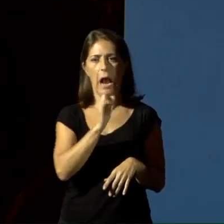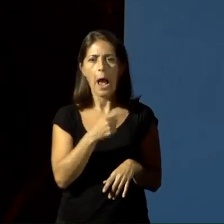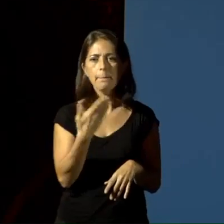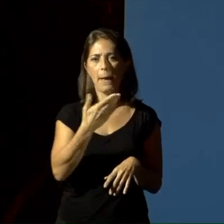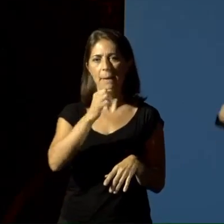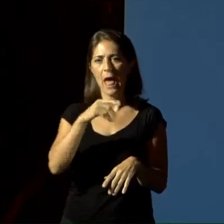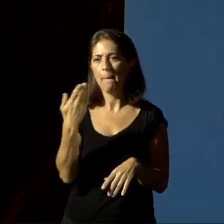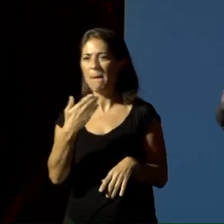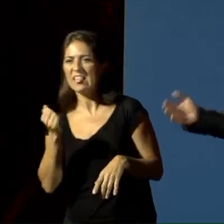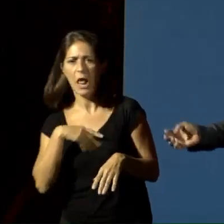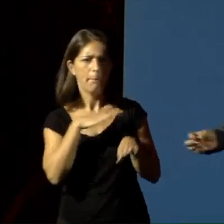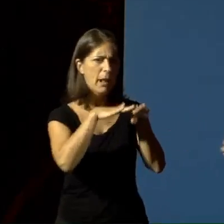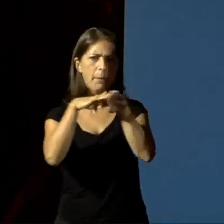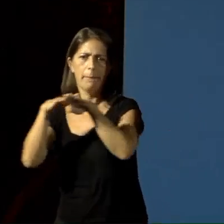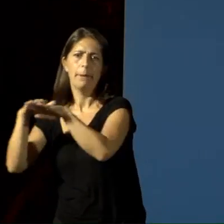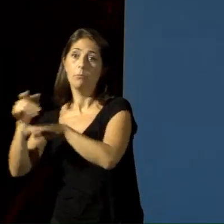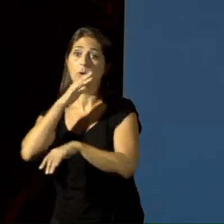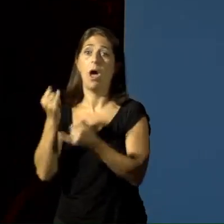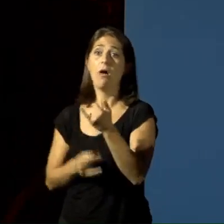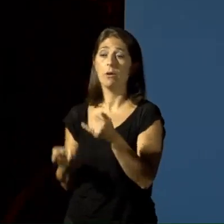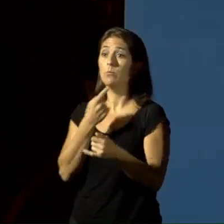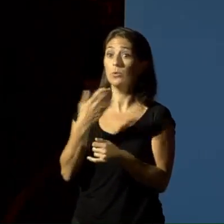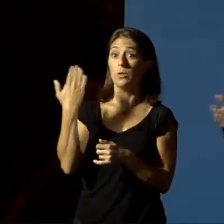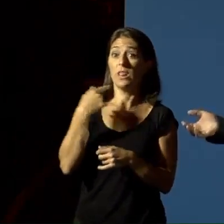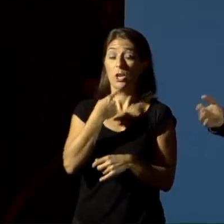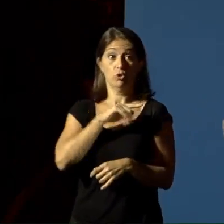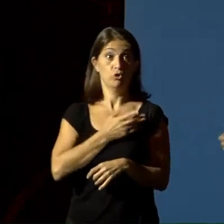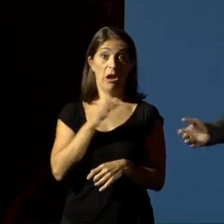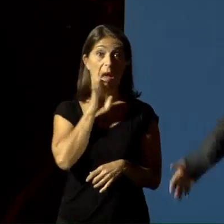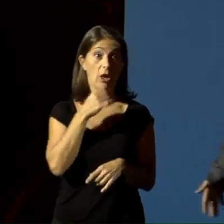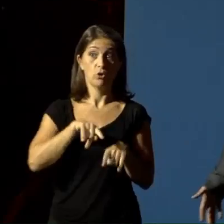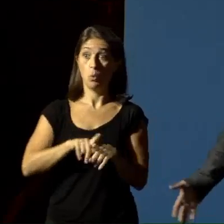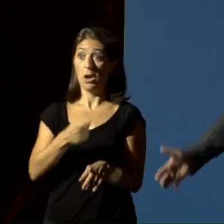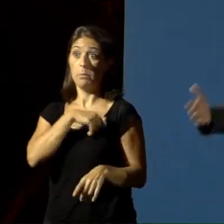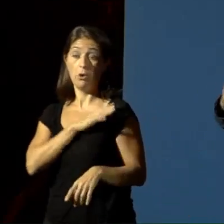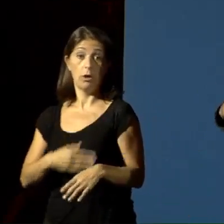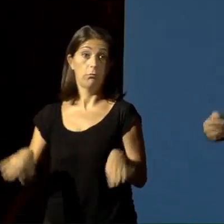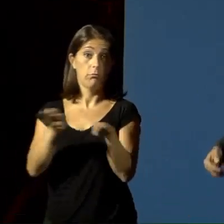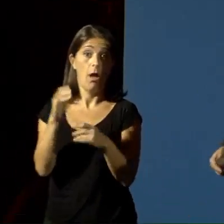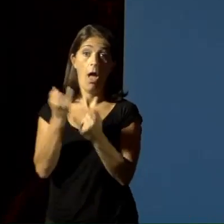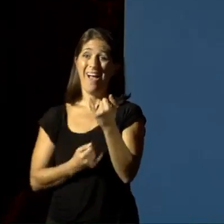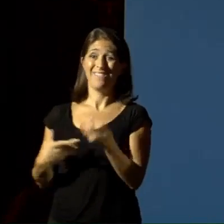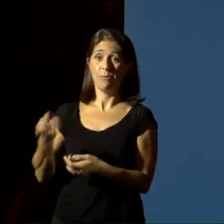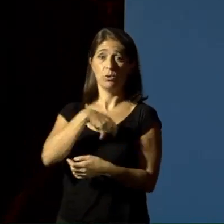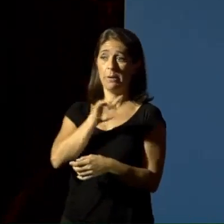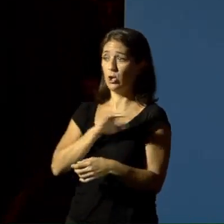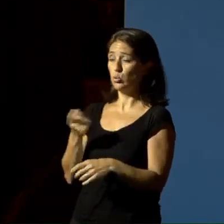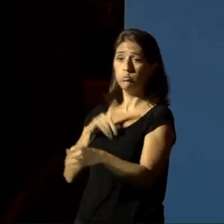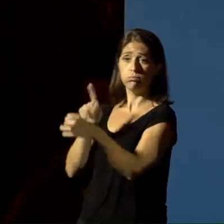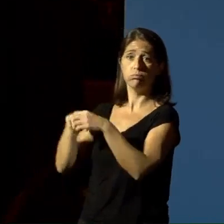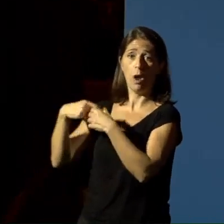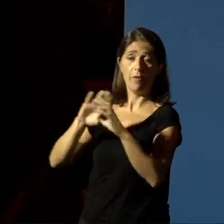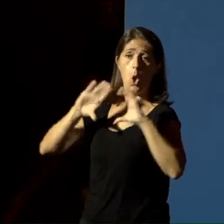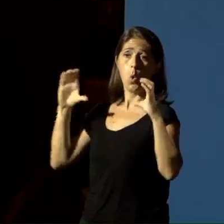Barberá, por Baltar. Hai que pedir por todos, porque como dixo, somos tan galegos como españoles, pois todos os españoles dos que tú formas parte